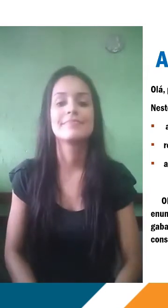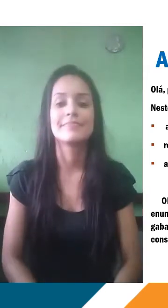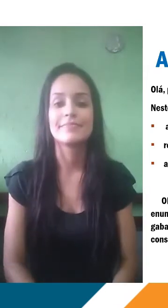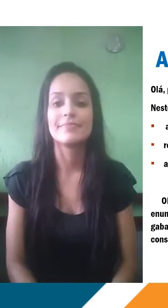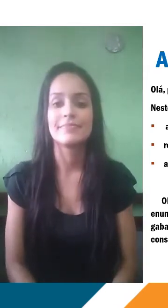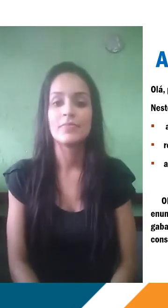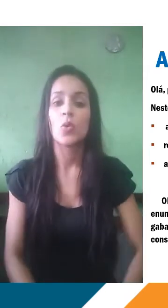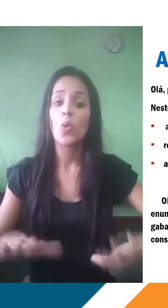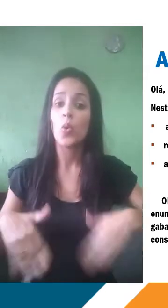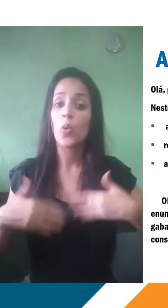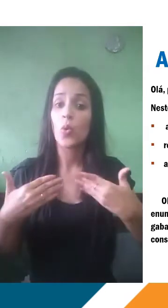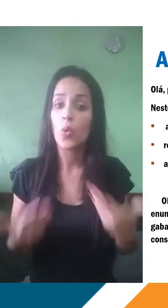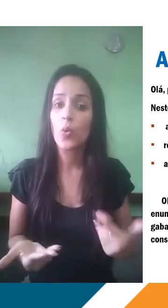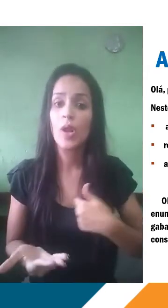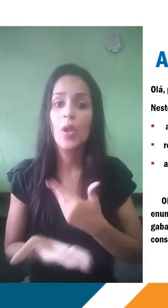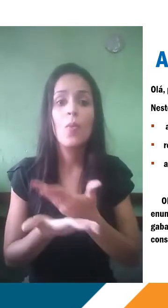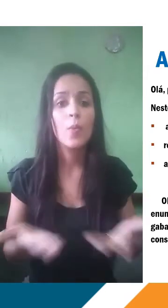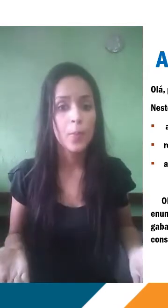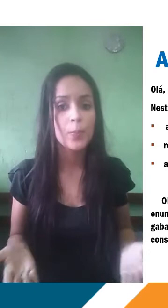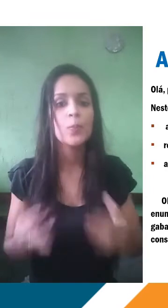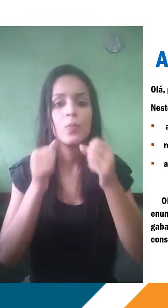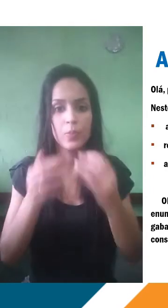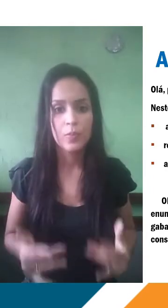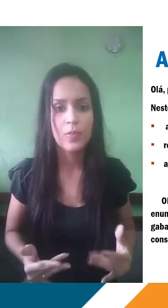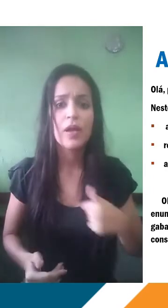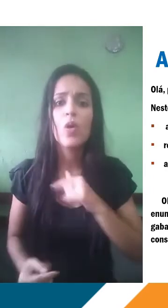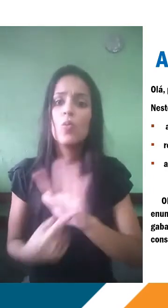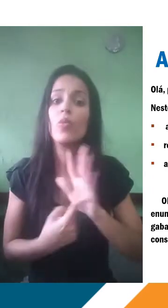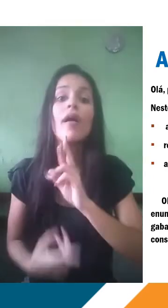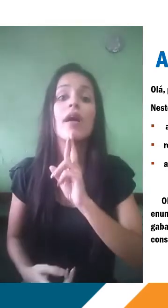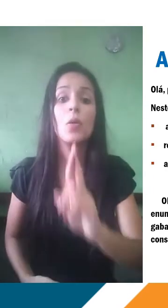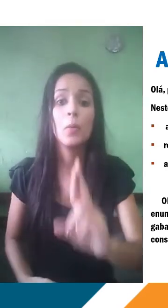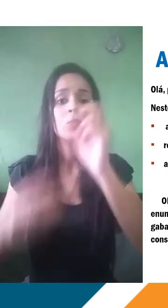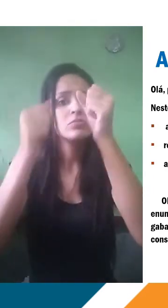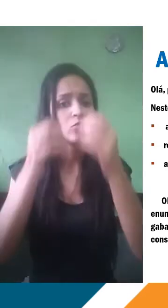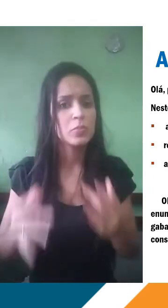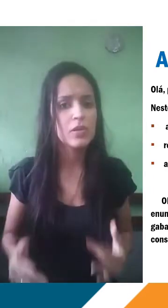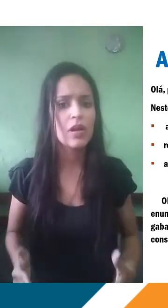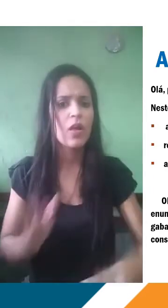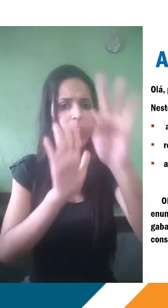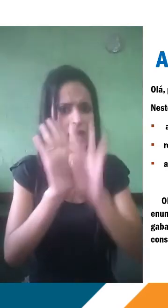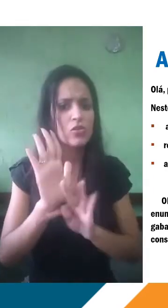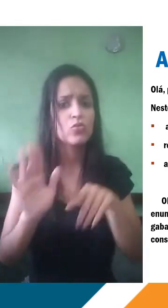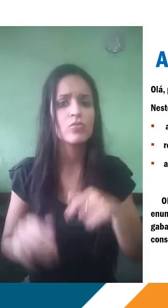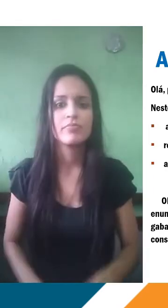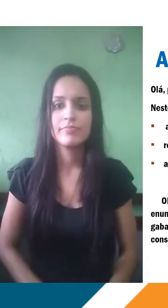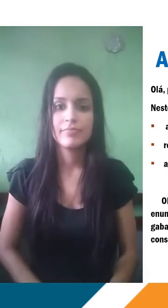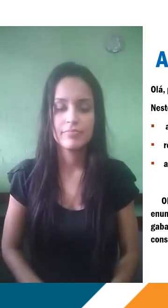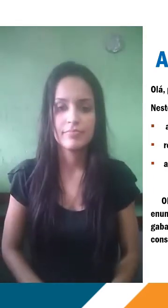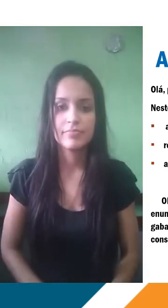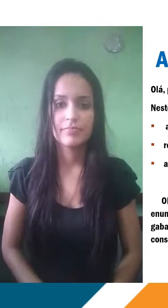respostas. Quando as explicações acabarem, prosseguiremos com o slide do gabarito comentado, que está incorporado à